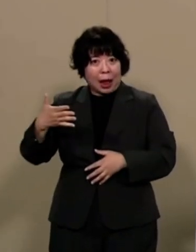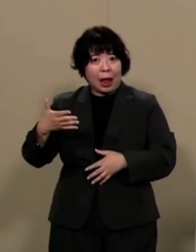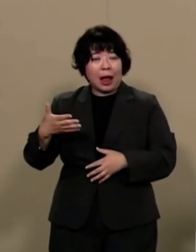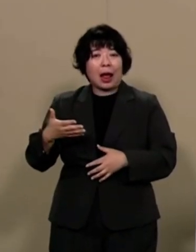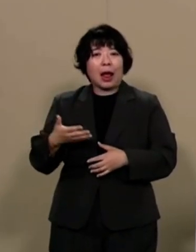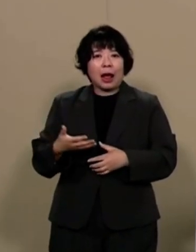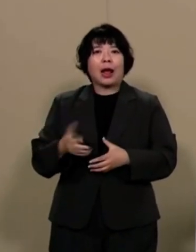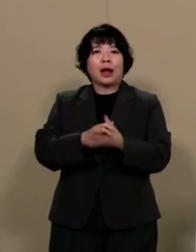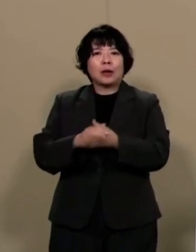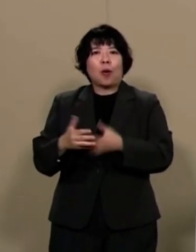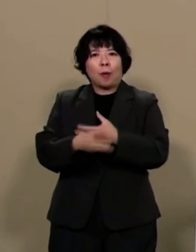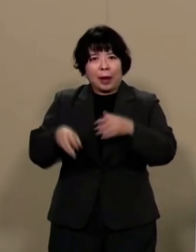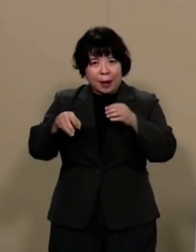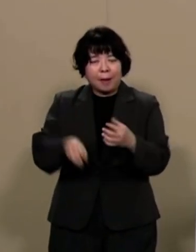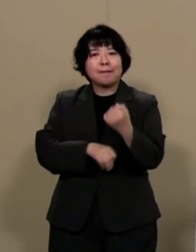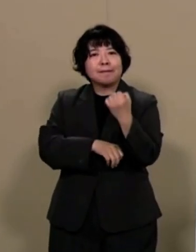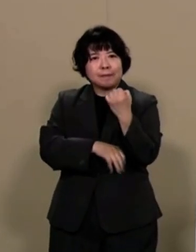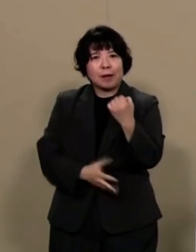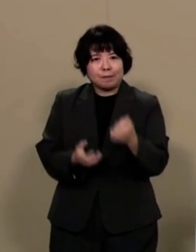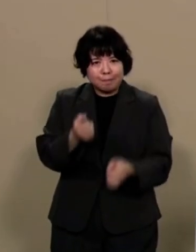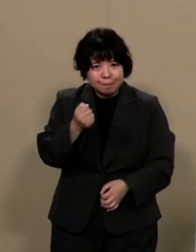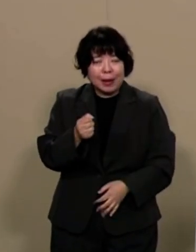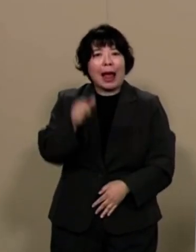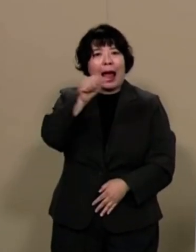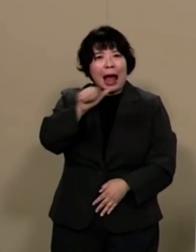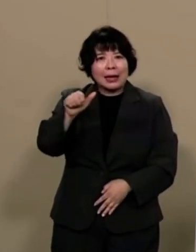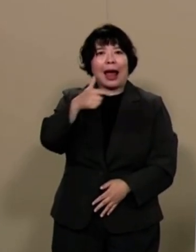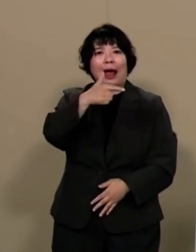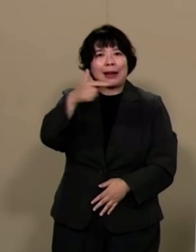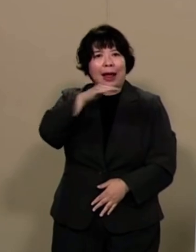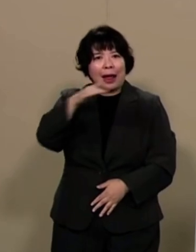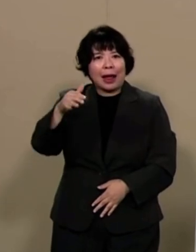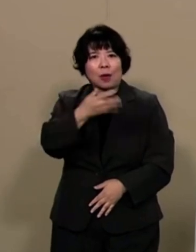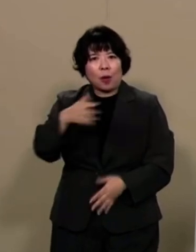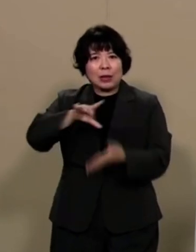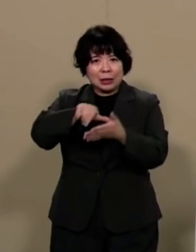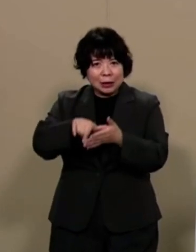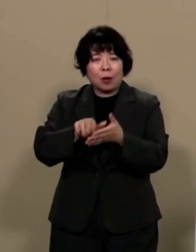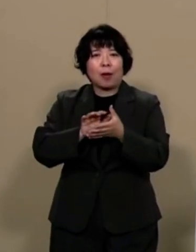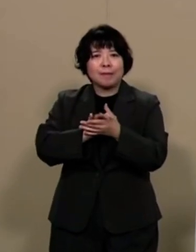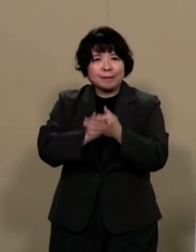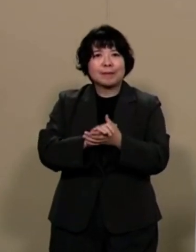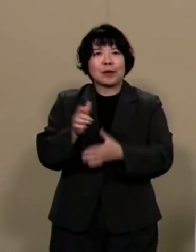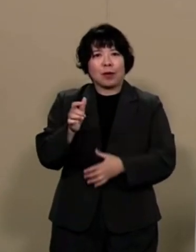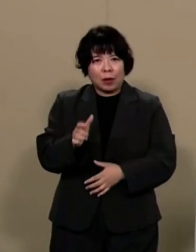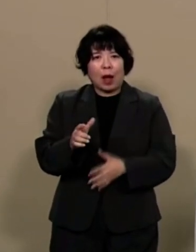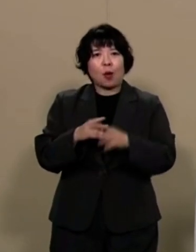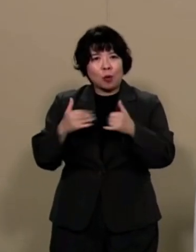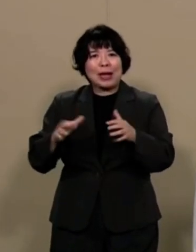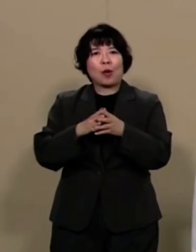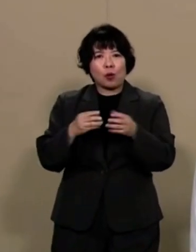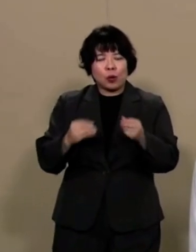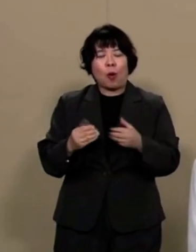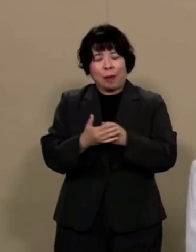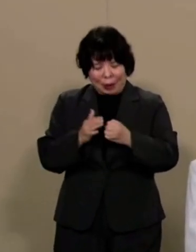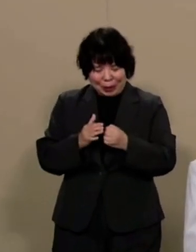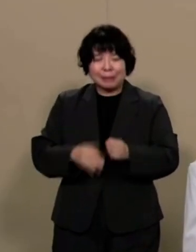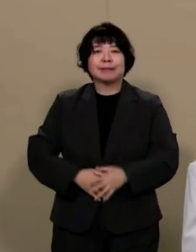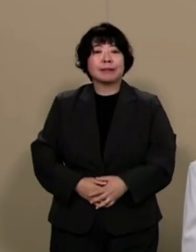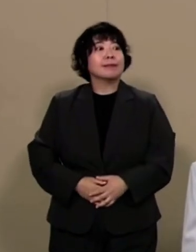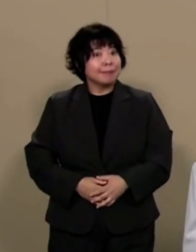しアジア太平洋地域との連携強化をし国民と国土を断固守ります